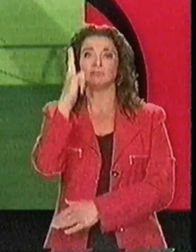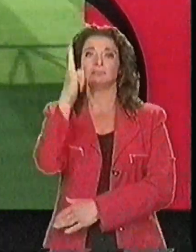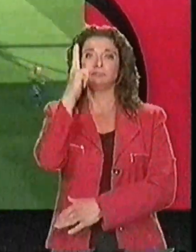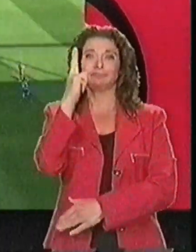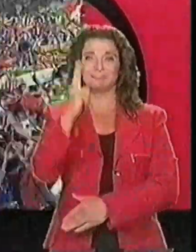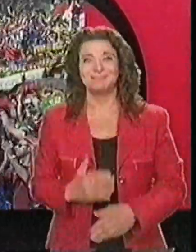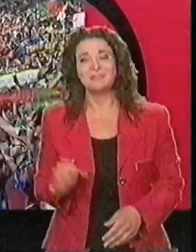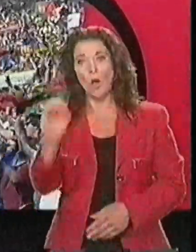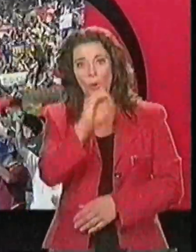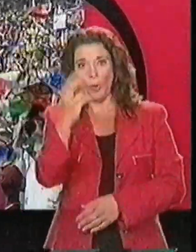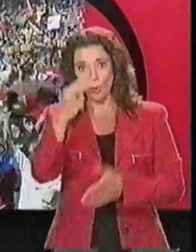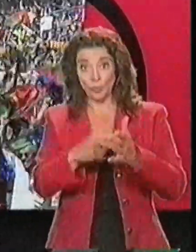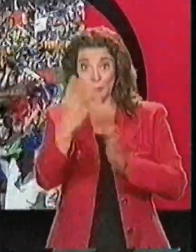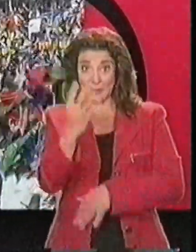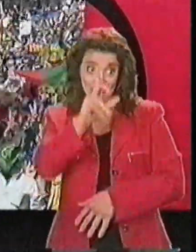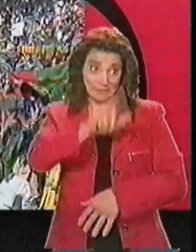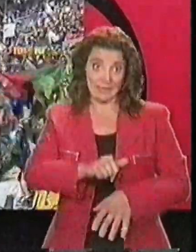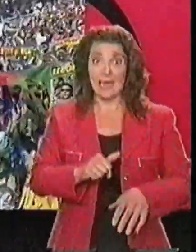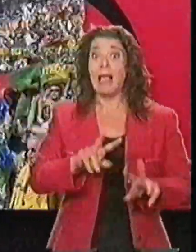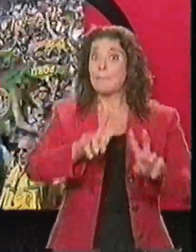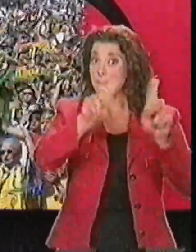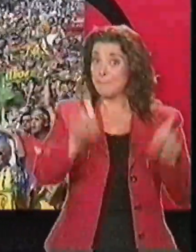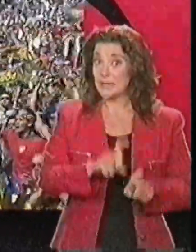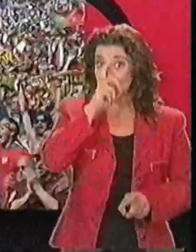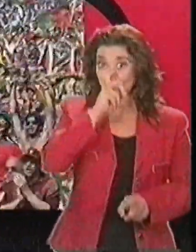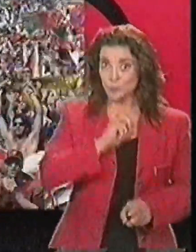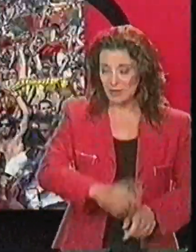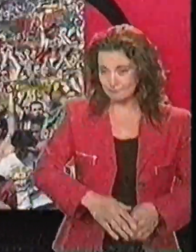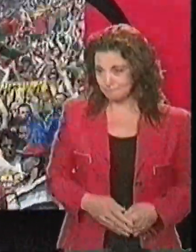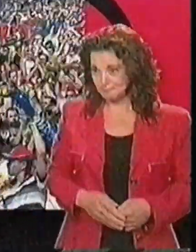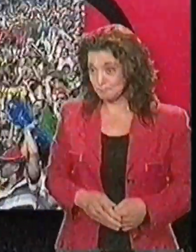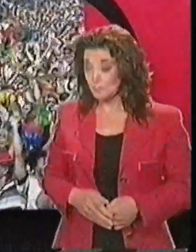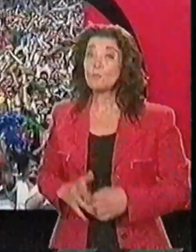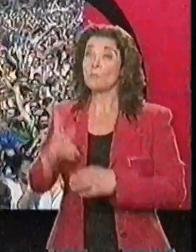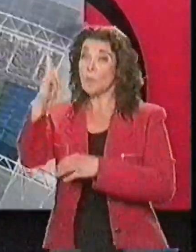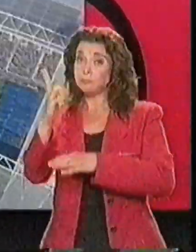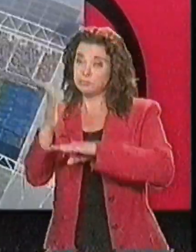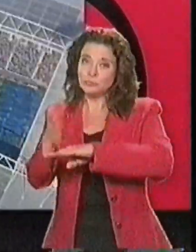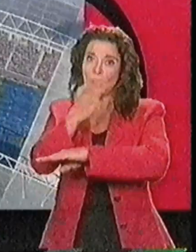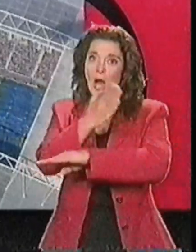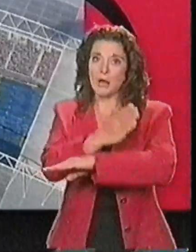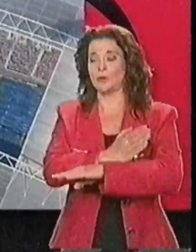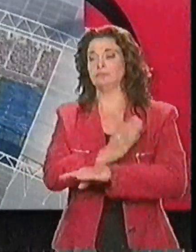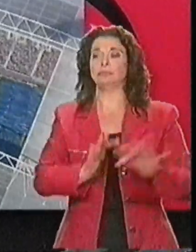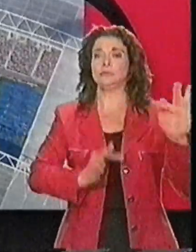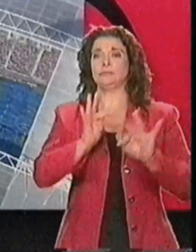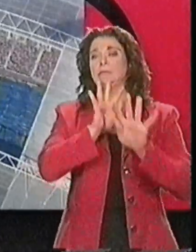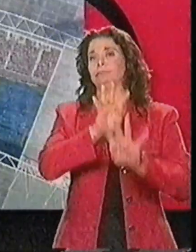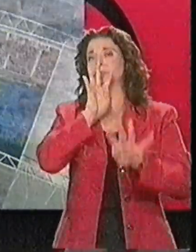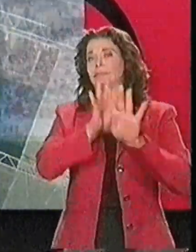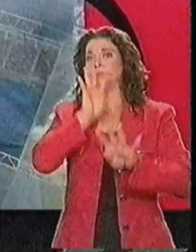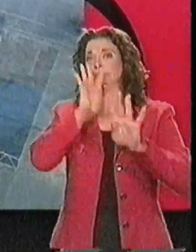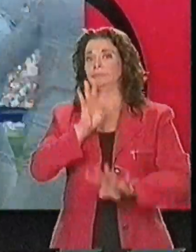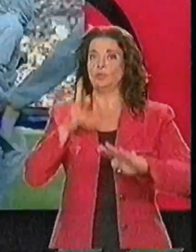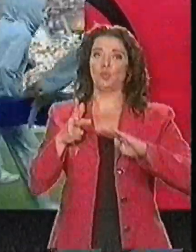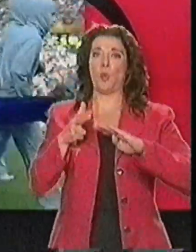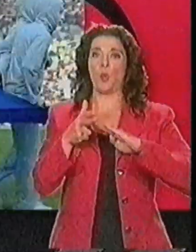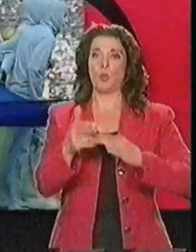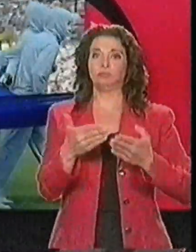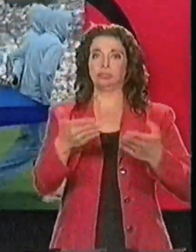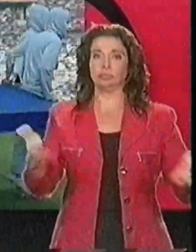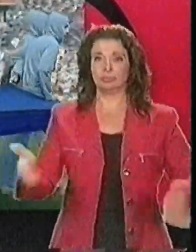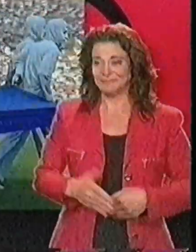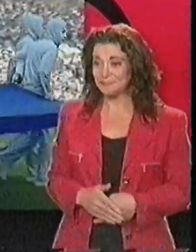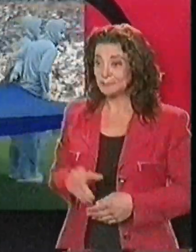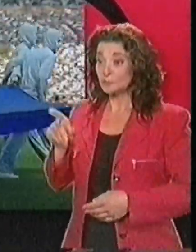l'Euro portugais. Quelques minutes auparavant, c'était donc la cérémonie d'ouverture. Une cérémonie qui a battu cette année des records